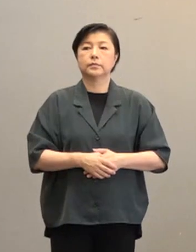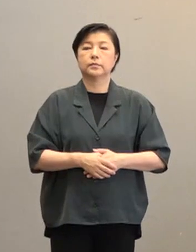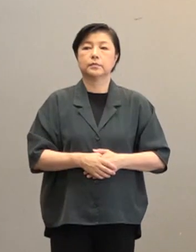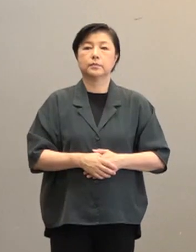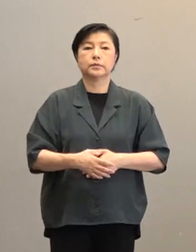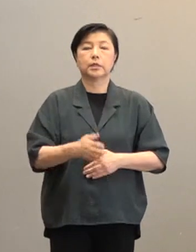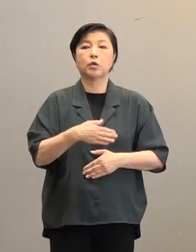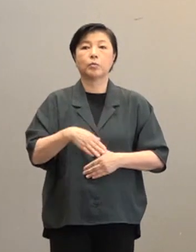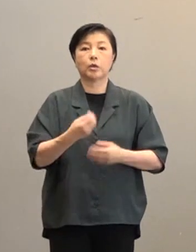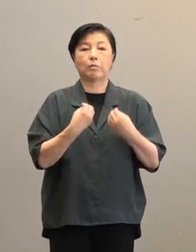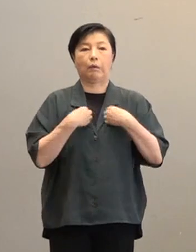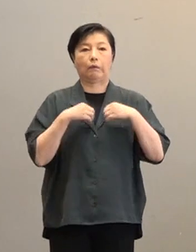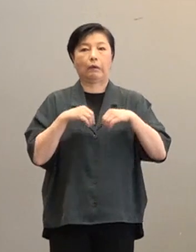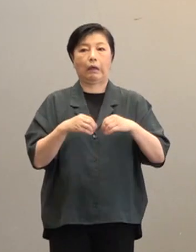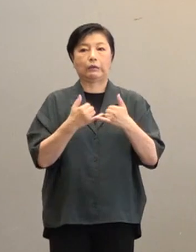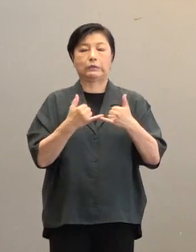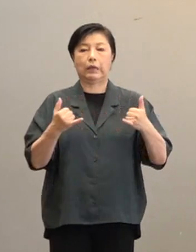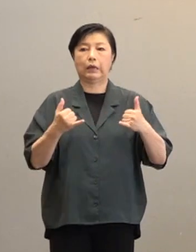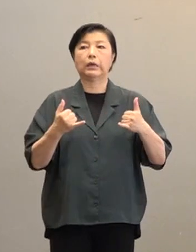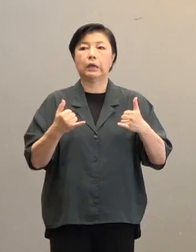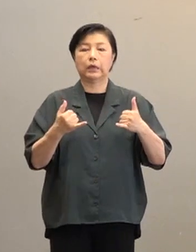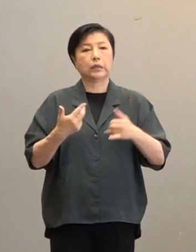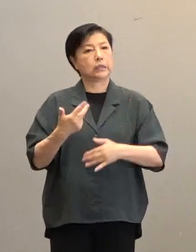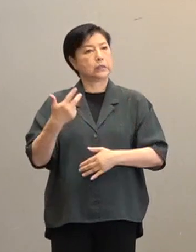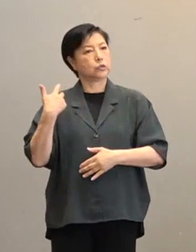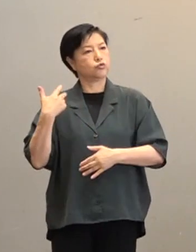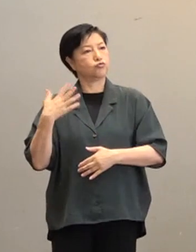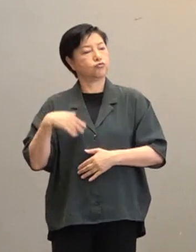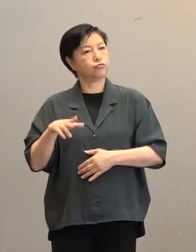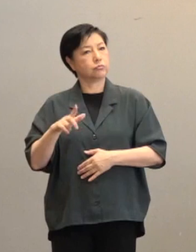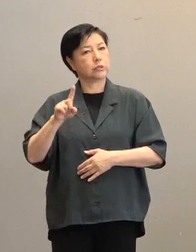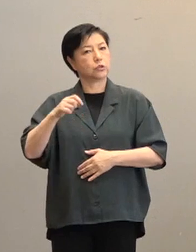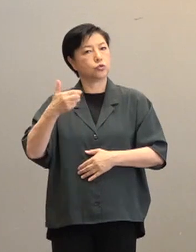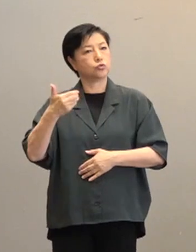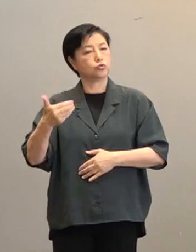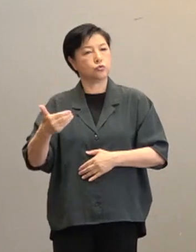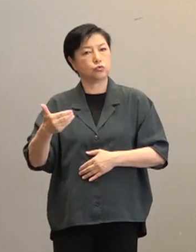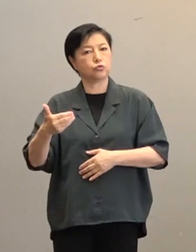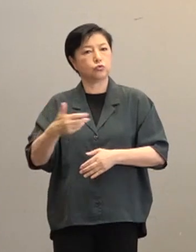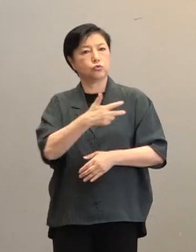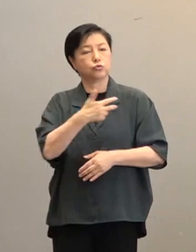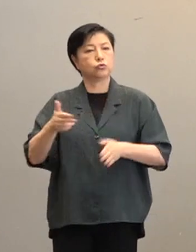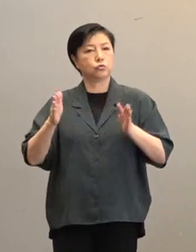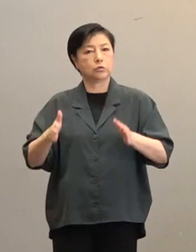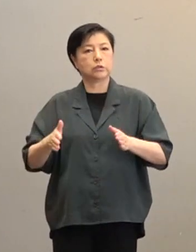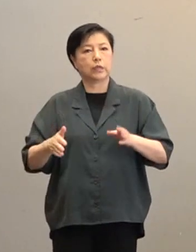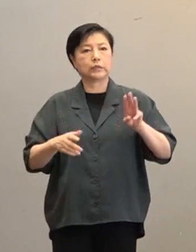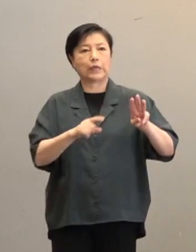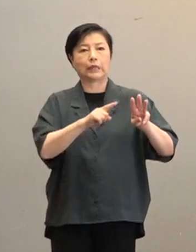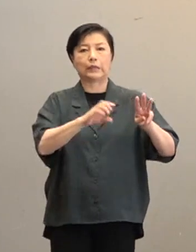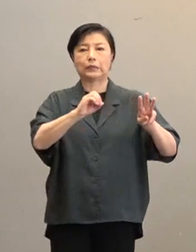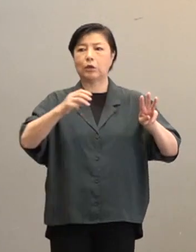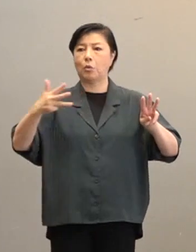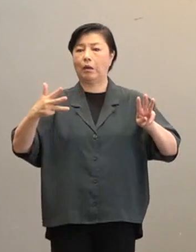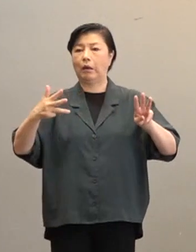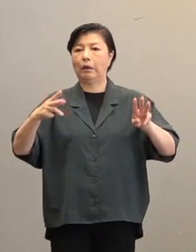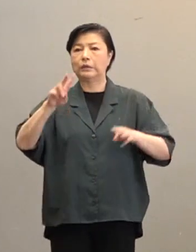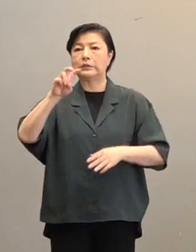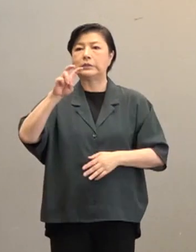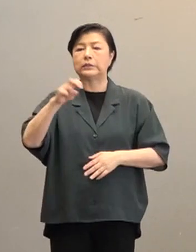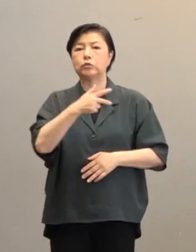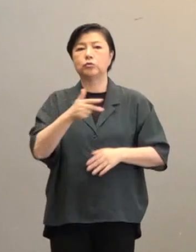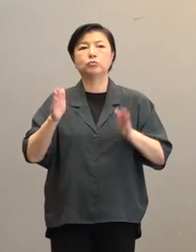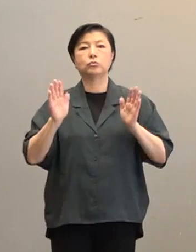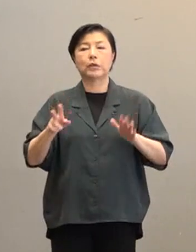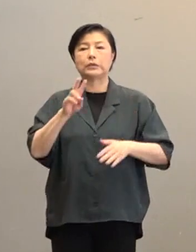関あたりの感染者数が、2週間前の19週で 3.08、20週が 3.97、